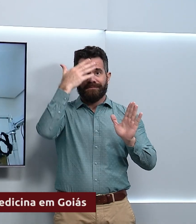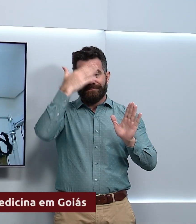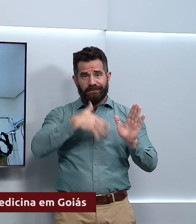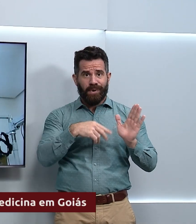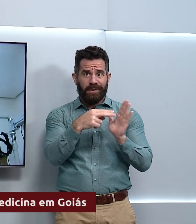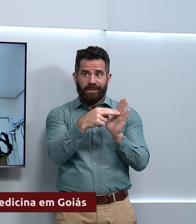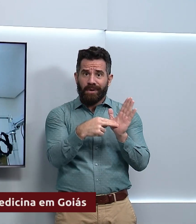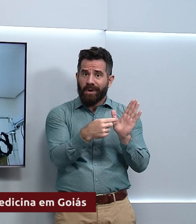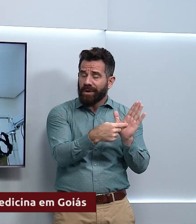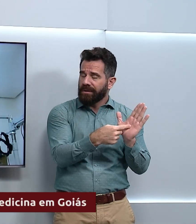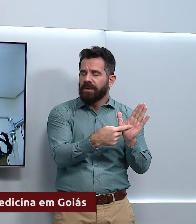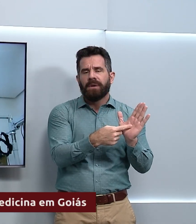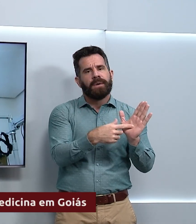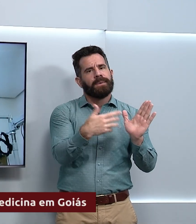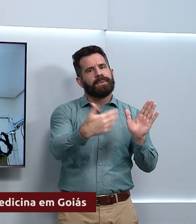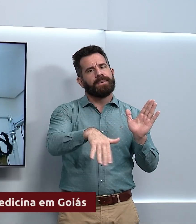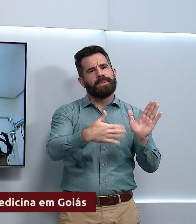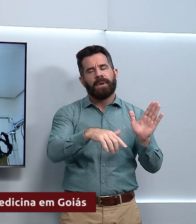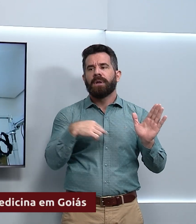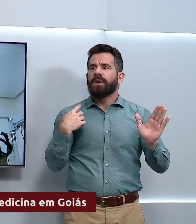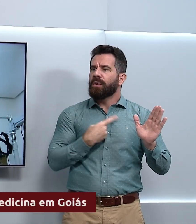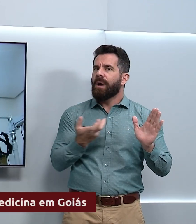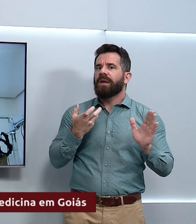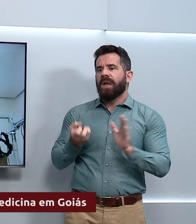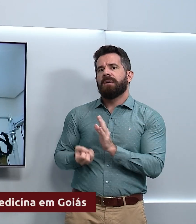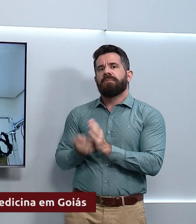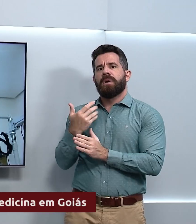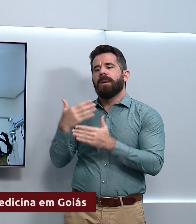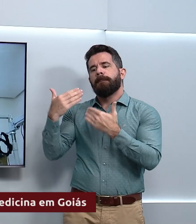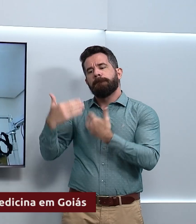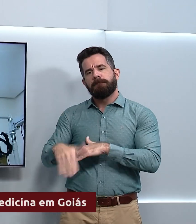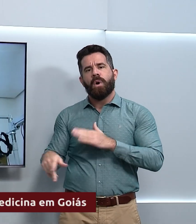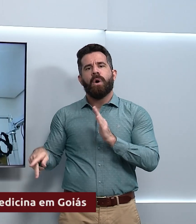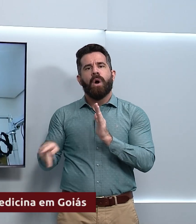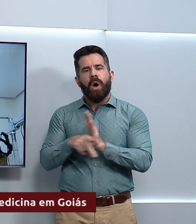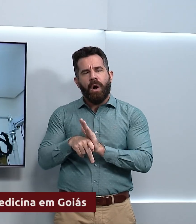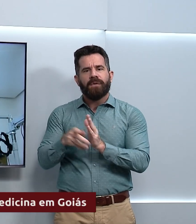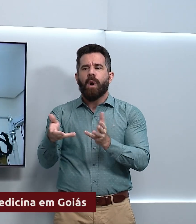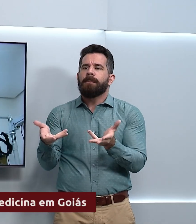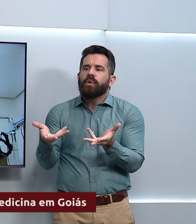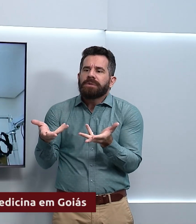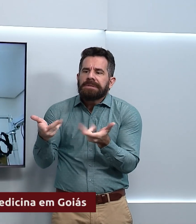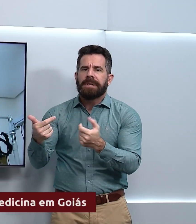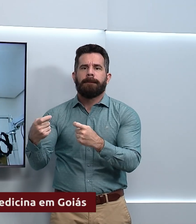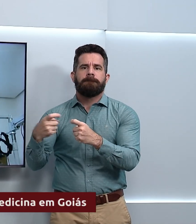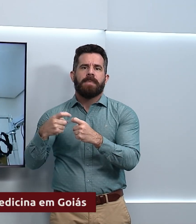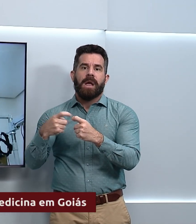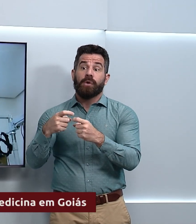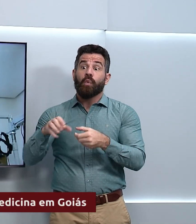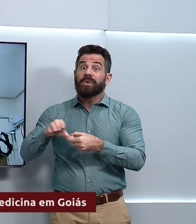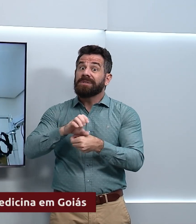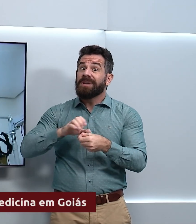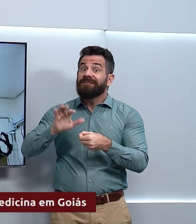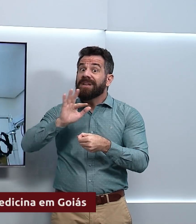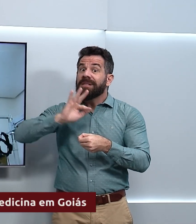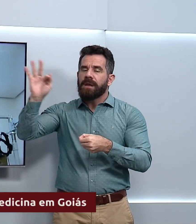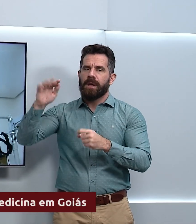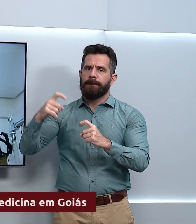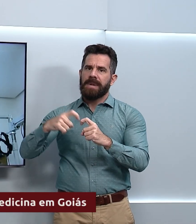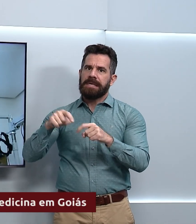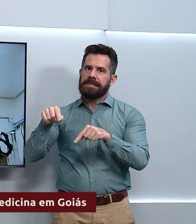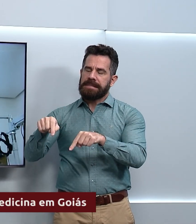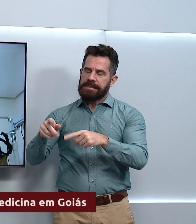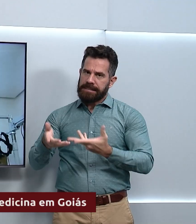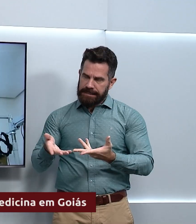fundamental a aprovação do Profimed, que é o exame de proficiência médica realizado pelo Conselho Federal de Medicina. Bom, a